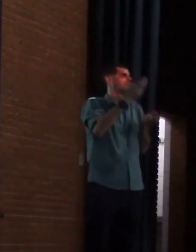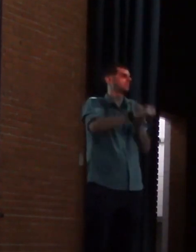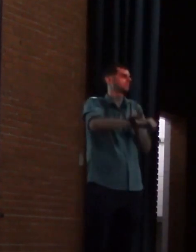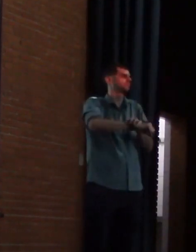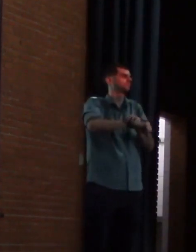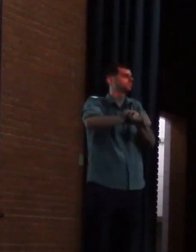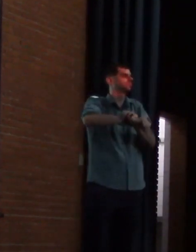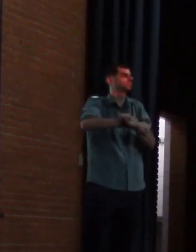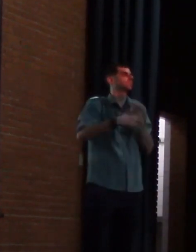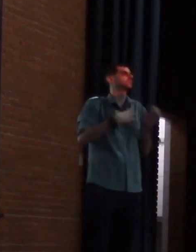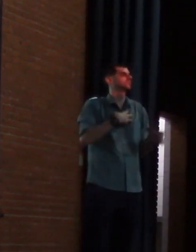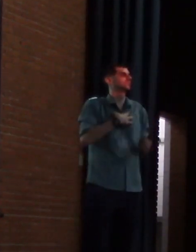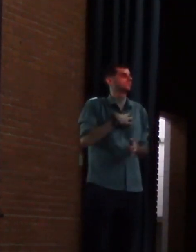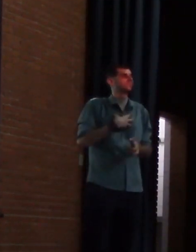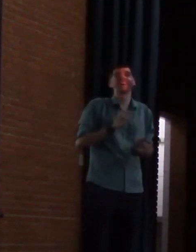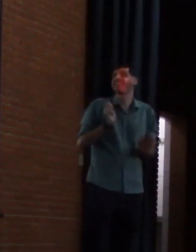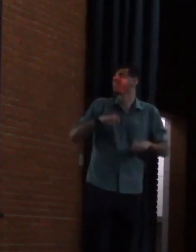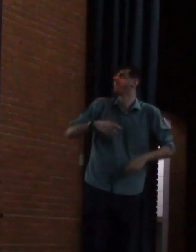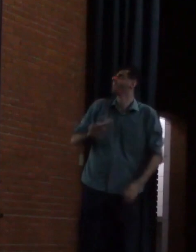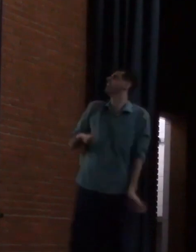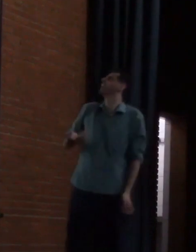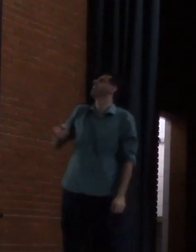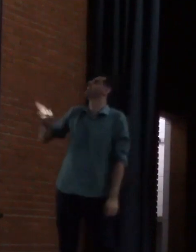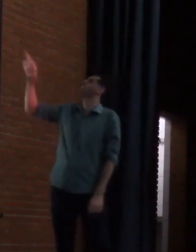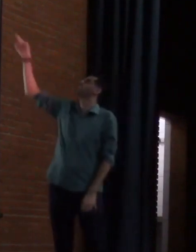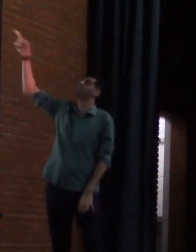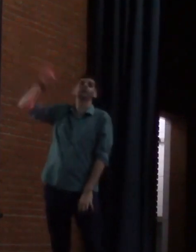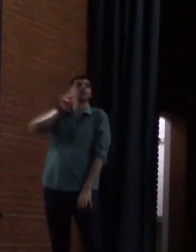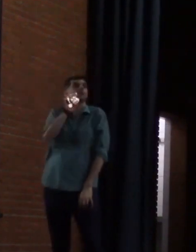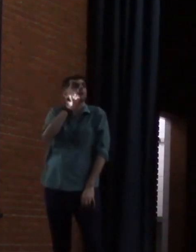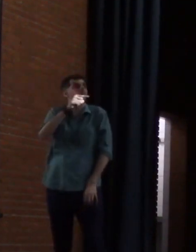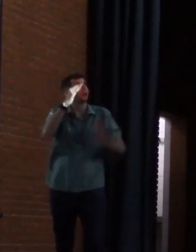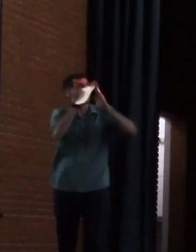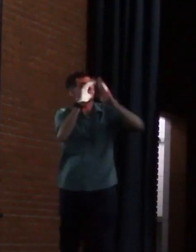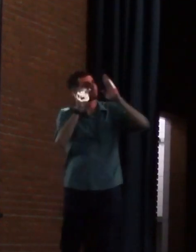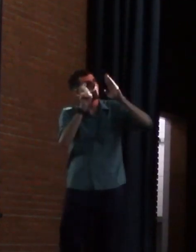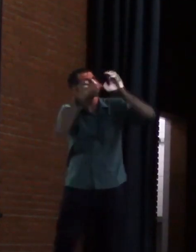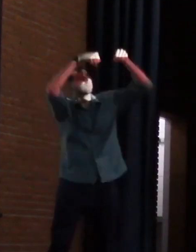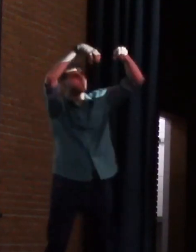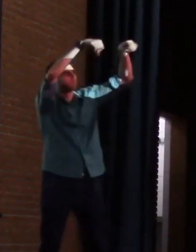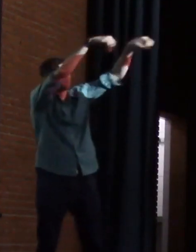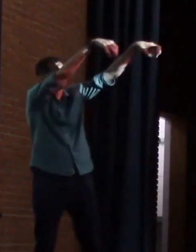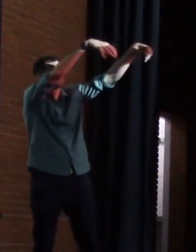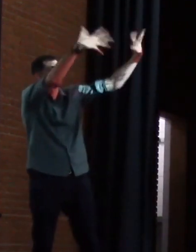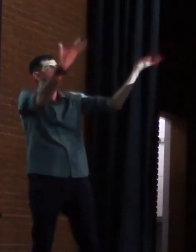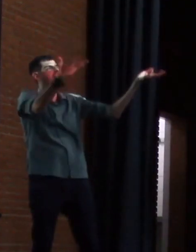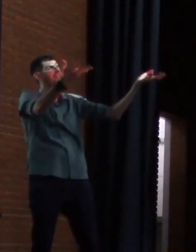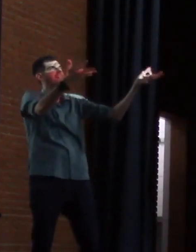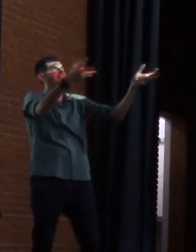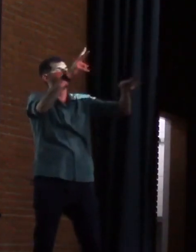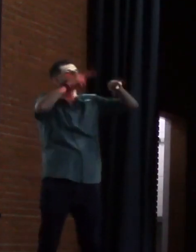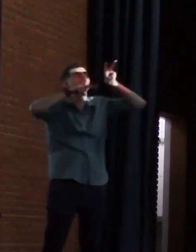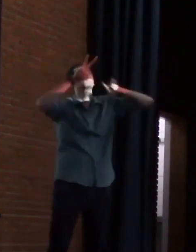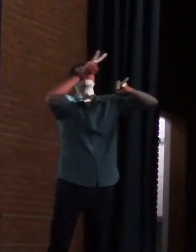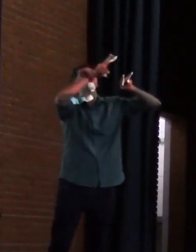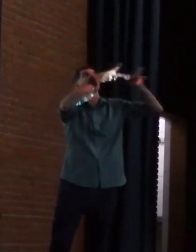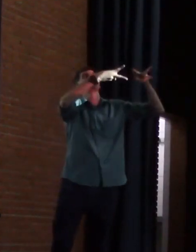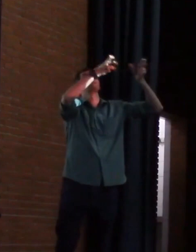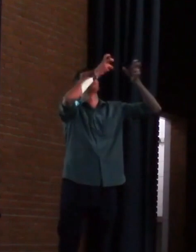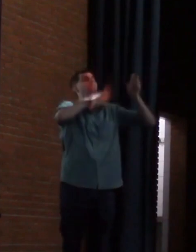ele consegue ouvir o despertador, mas o relógio ele vibra, né? Ou até mesmo a campainha, né? Questão de luzes, o surdo